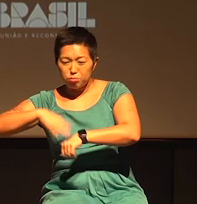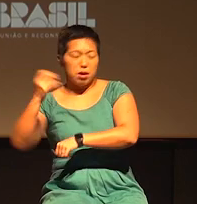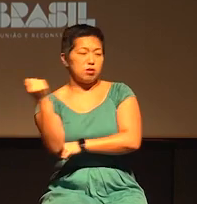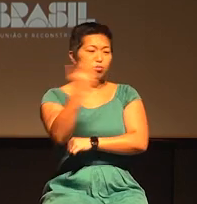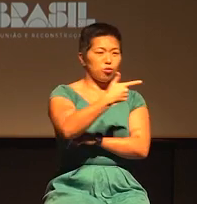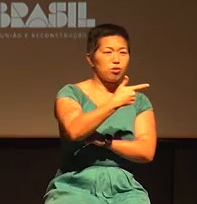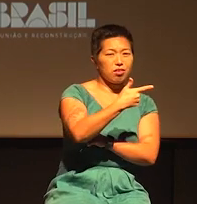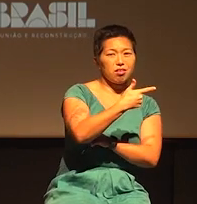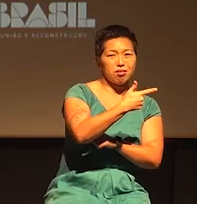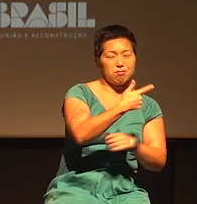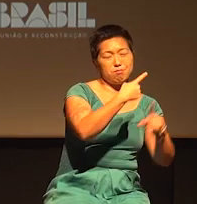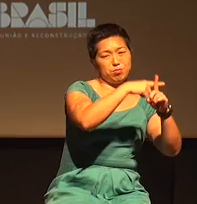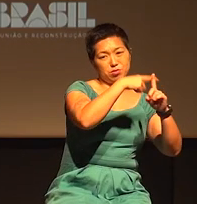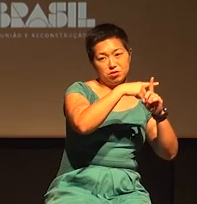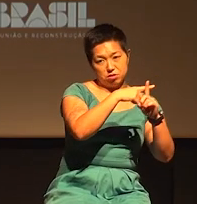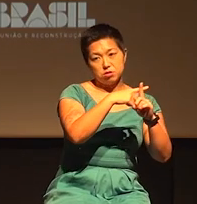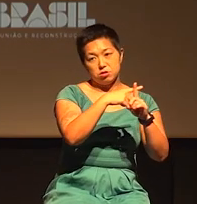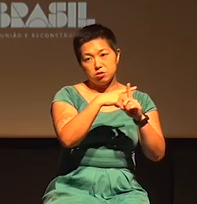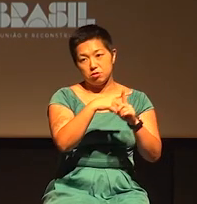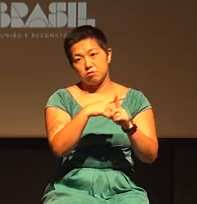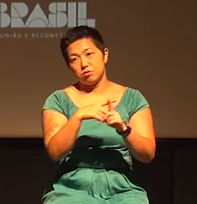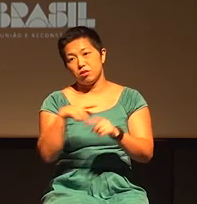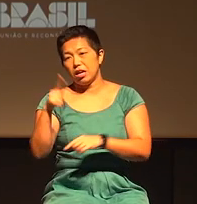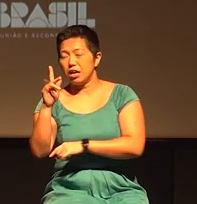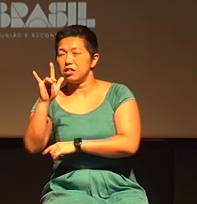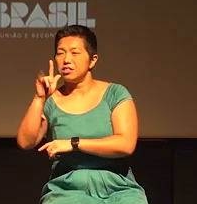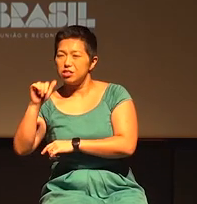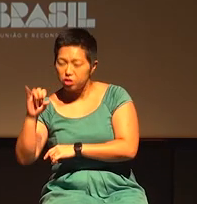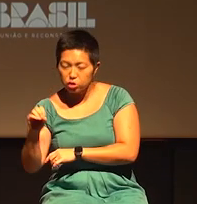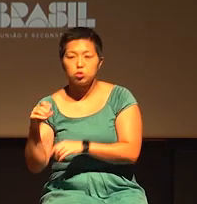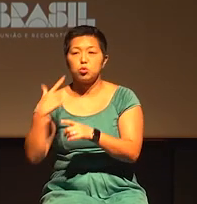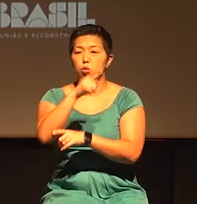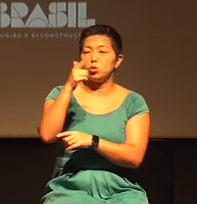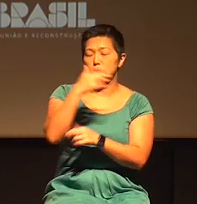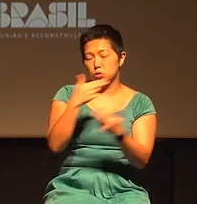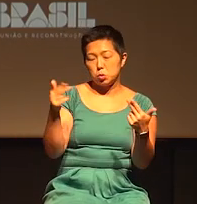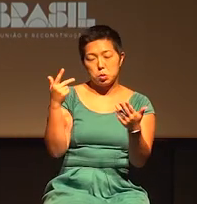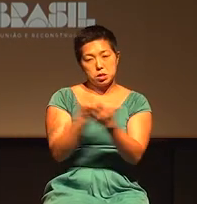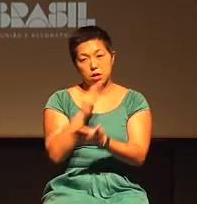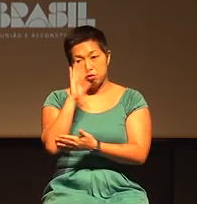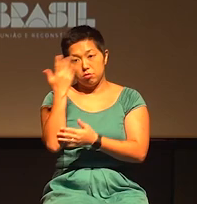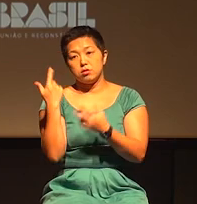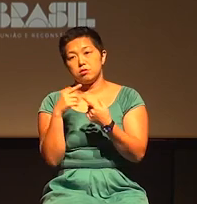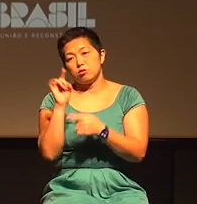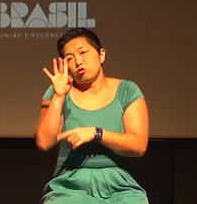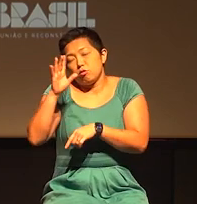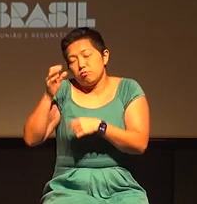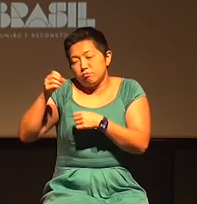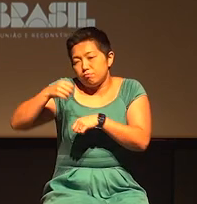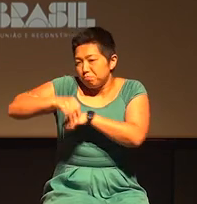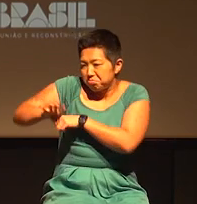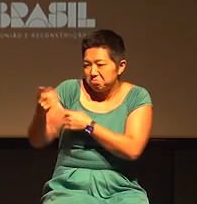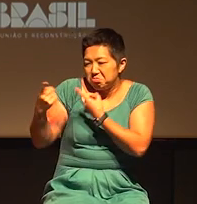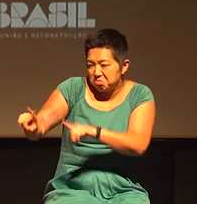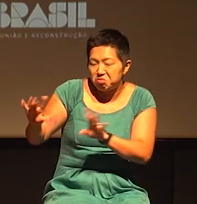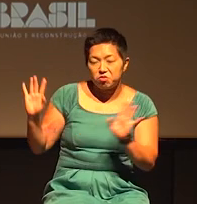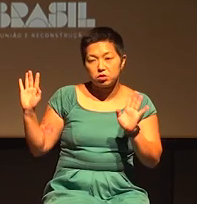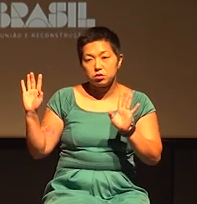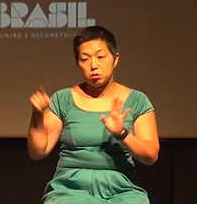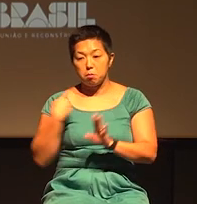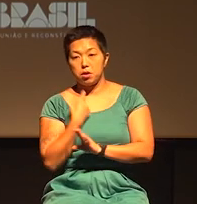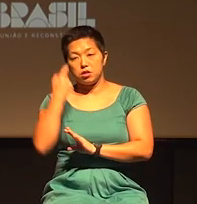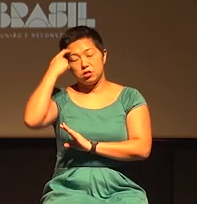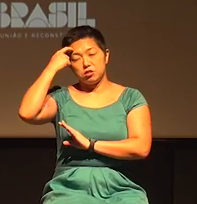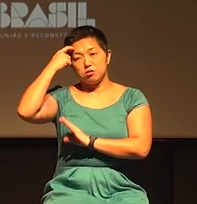incríveis e assim como nem precisa falar de Cargil e de outras paradas que estão acontecendo Então é mais isso assim de repente a provocação pra